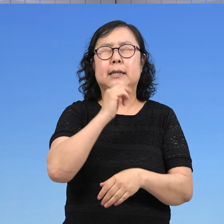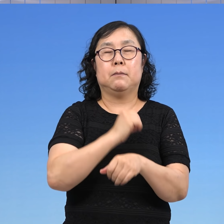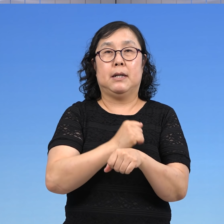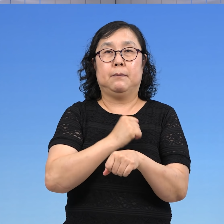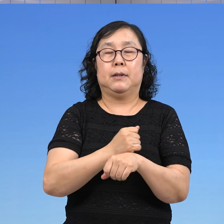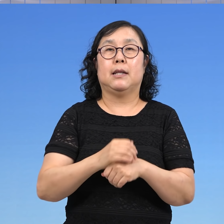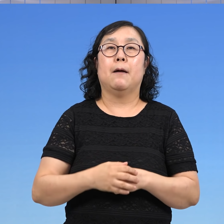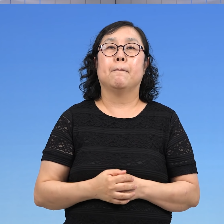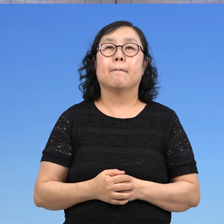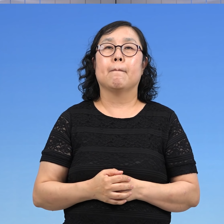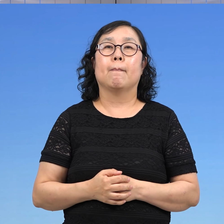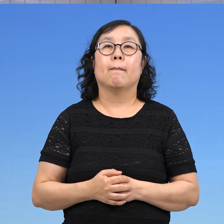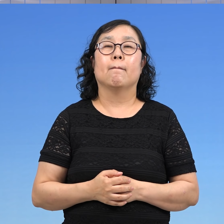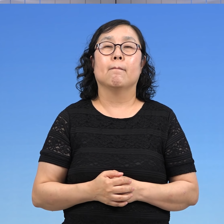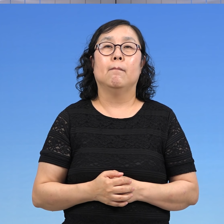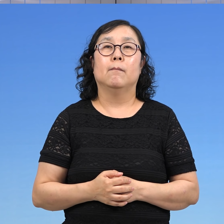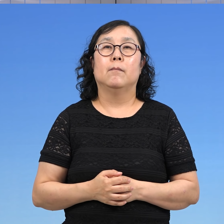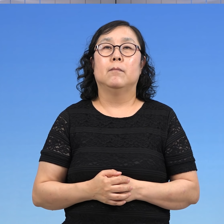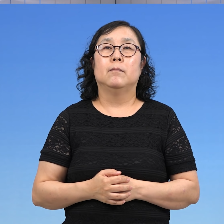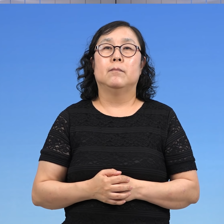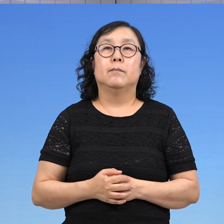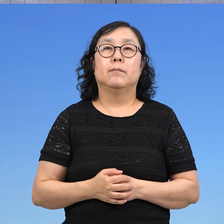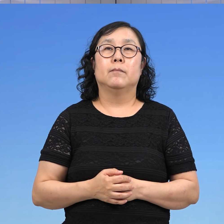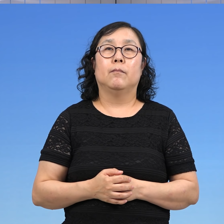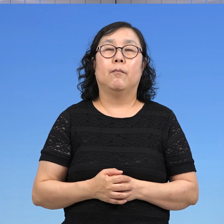명령을 내리고 계시다는 사실입니다